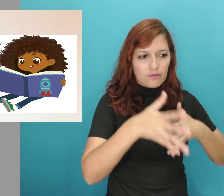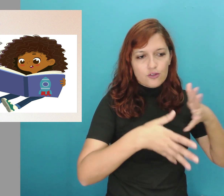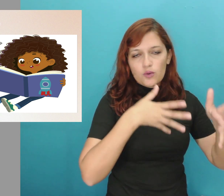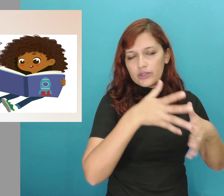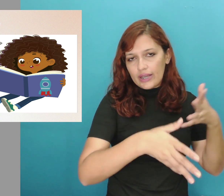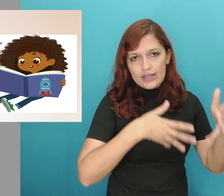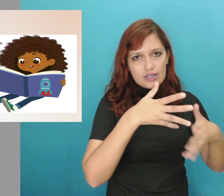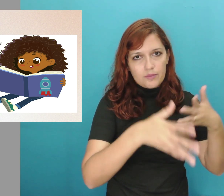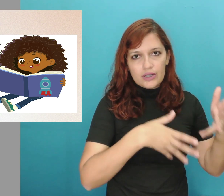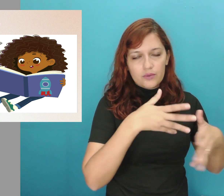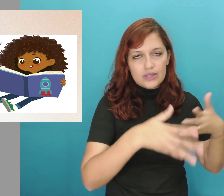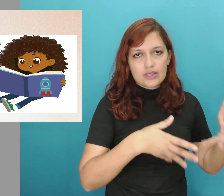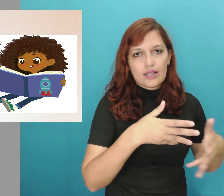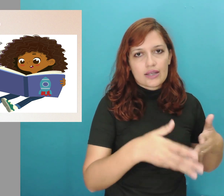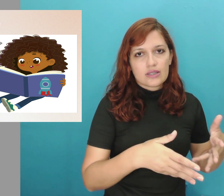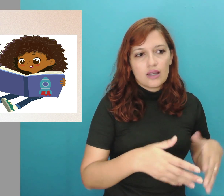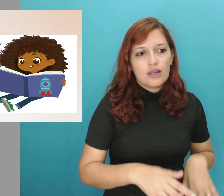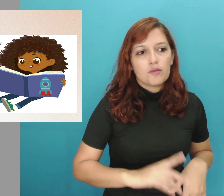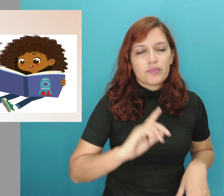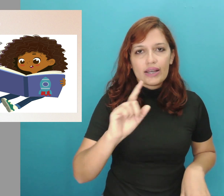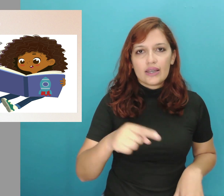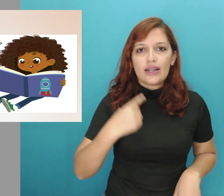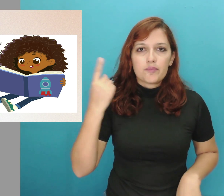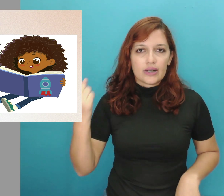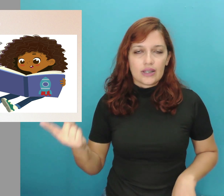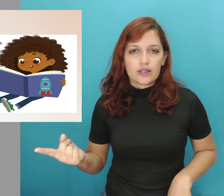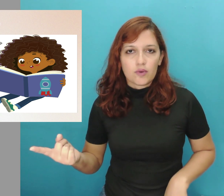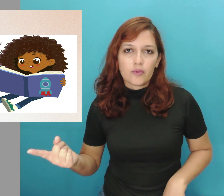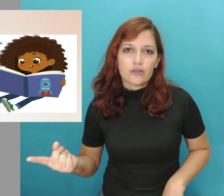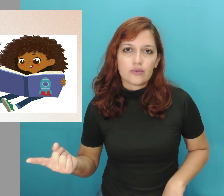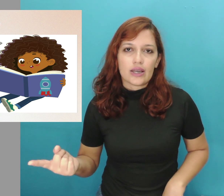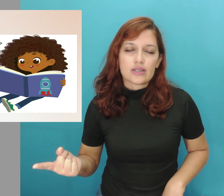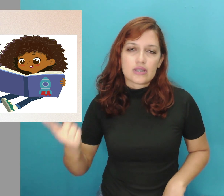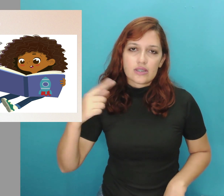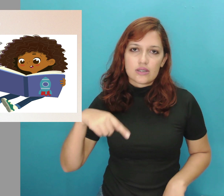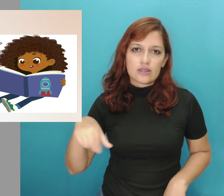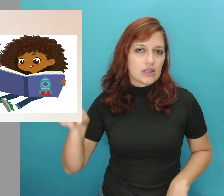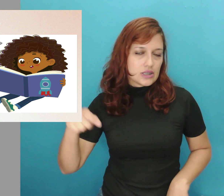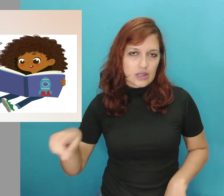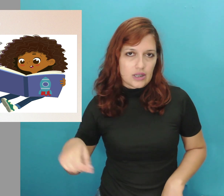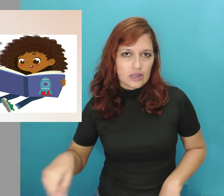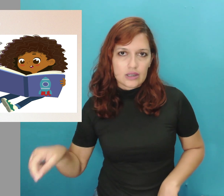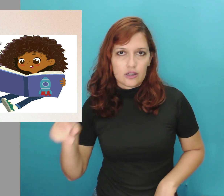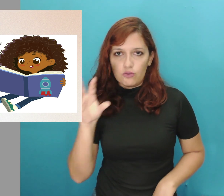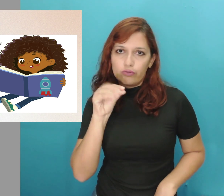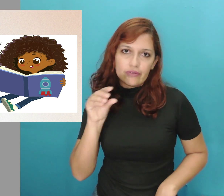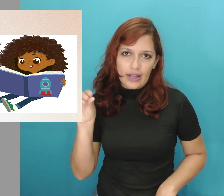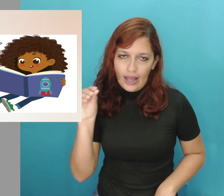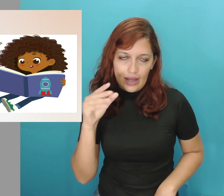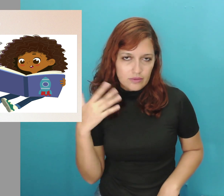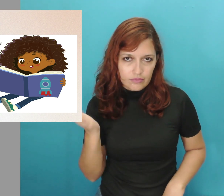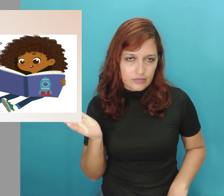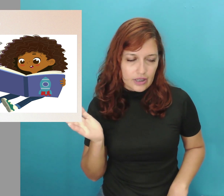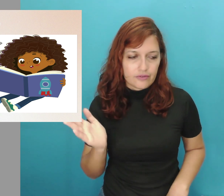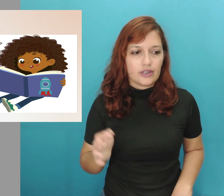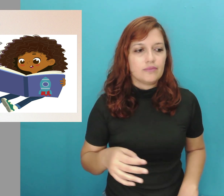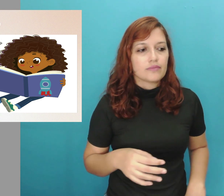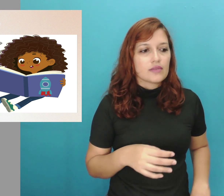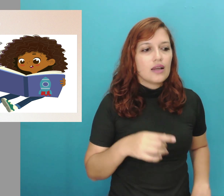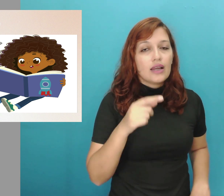se comunicar sempre em língua de sinais. Para que ele aprenda a língua portuguesa escrita ou falar, enfim, ele